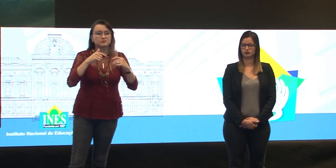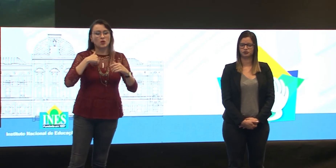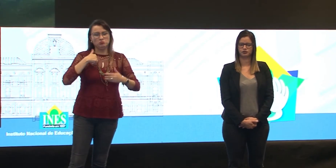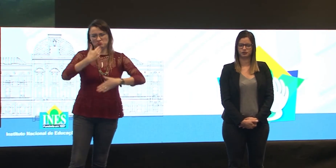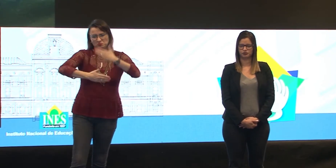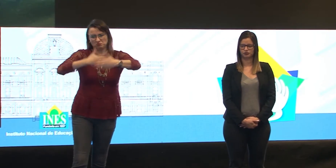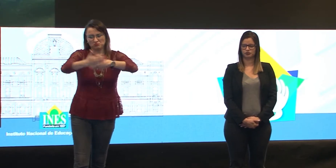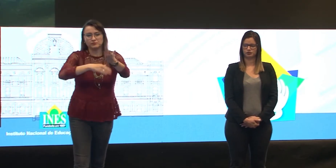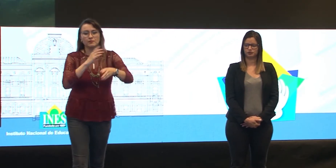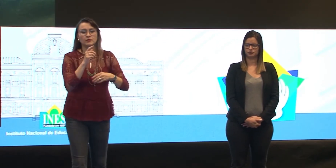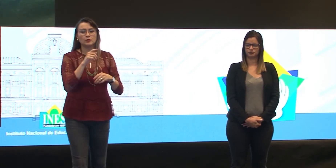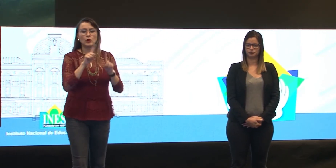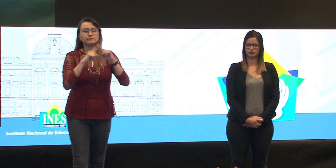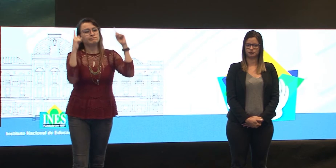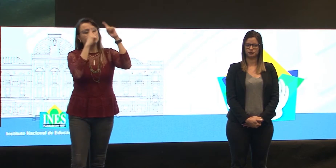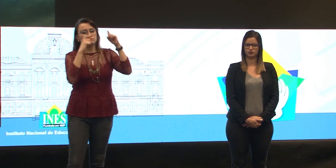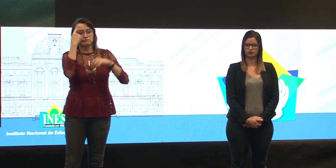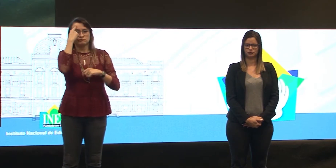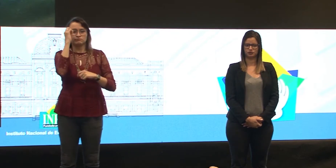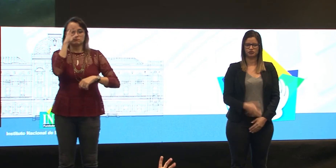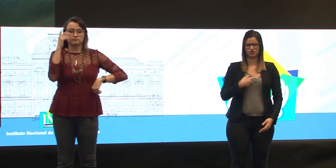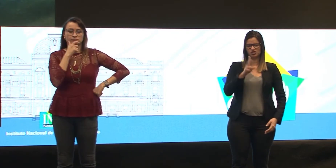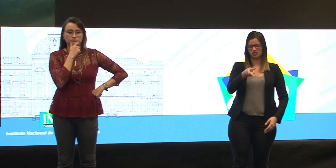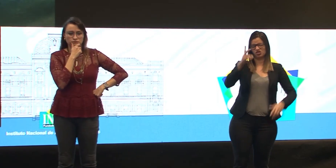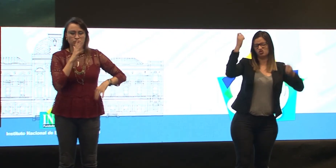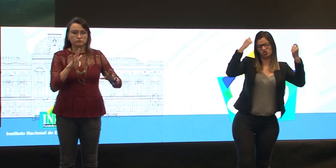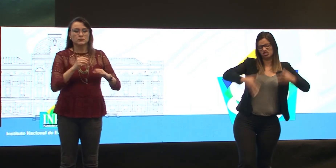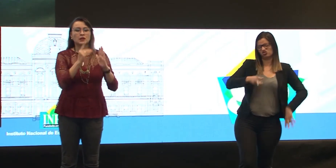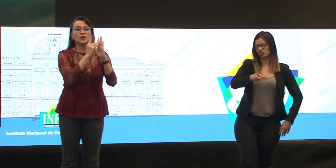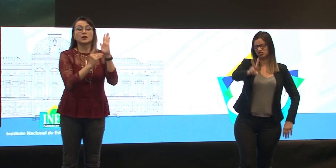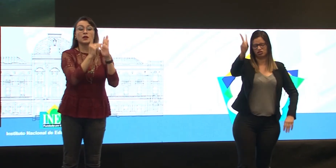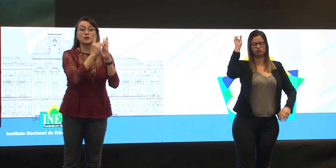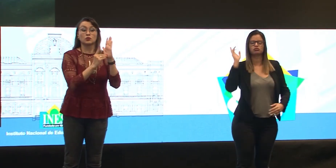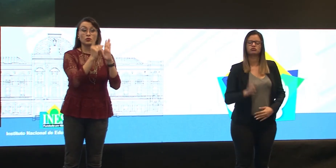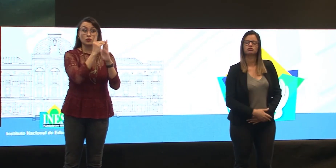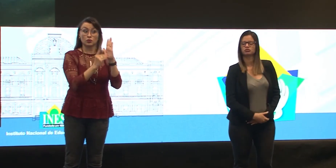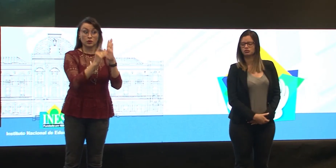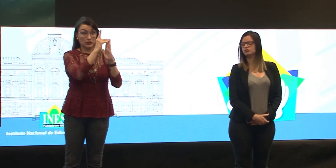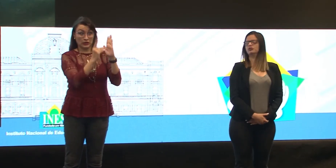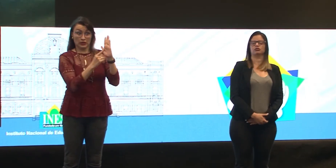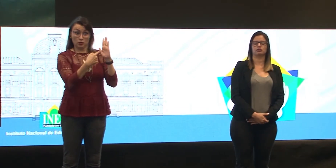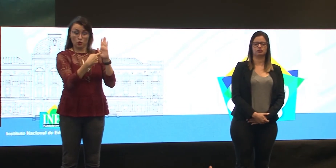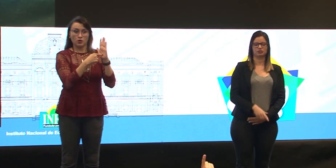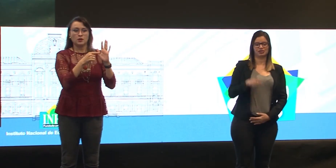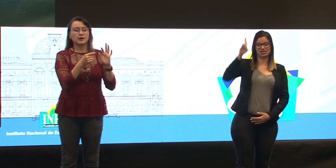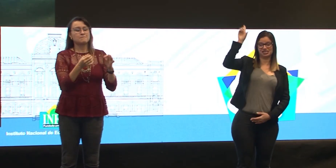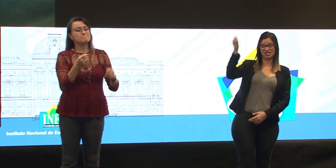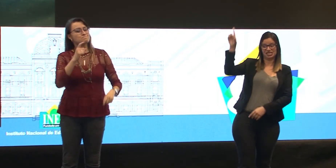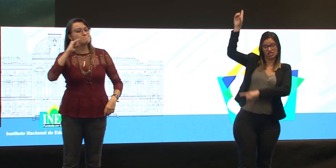Tá tudo certo? Vocês estão conseguindo me acompanhar? Eu vou continuar aqui dando prosseguimento, só para eu conseguir lembrar.